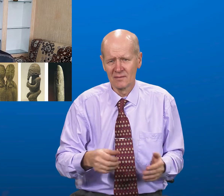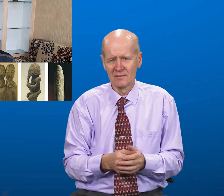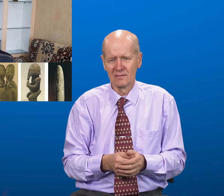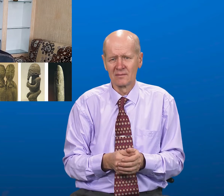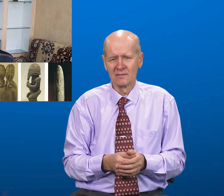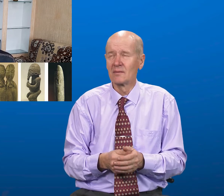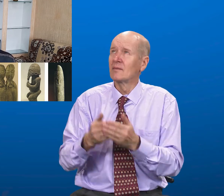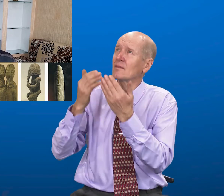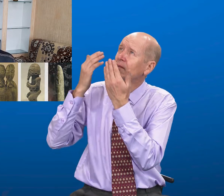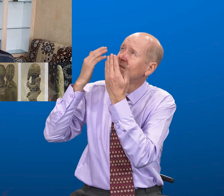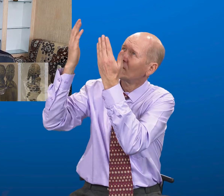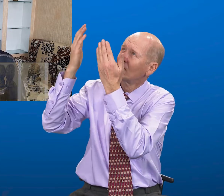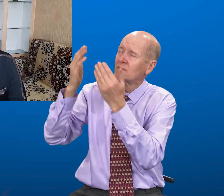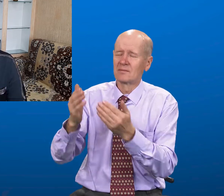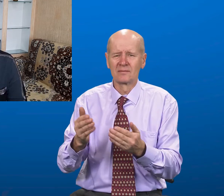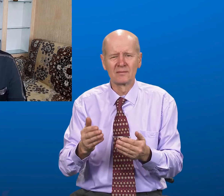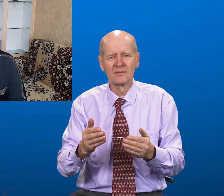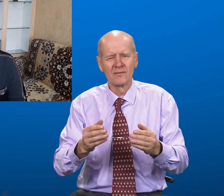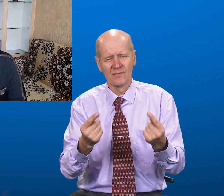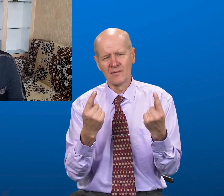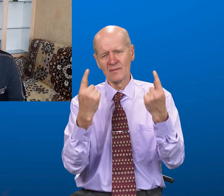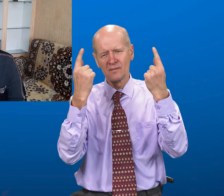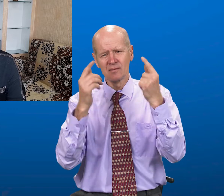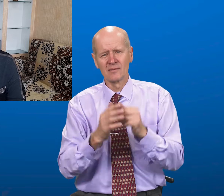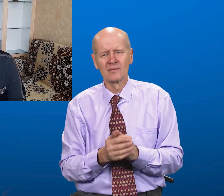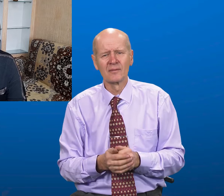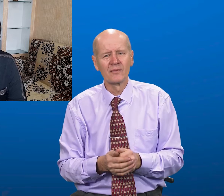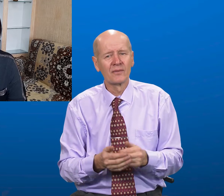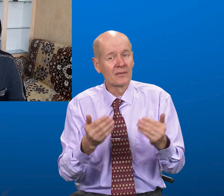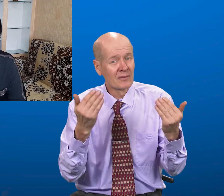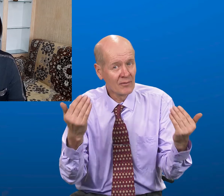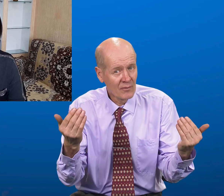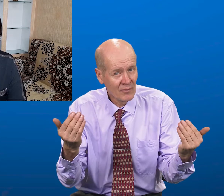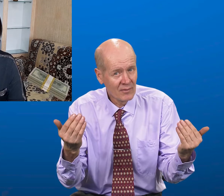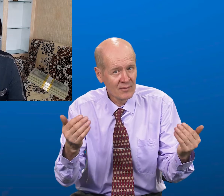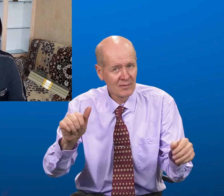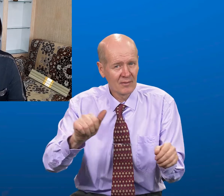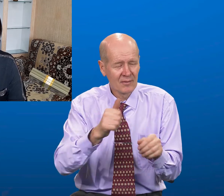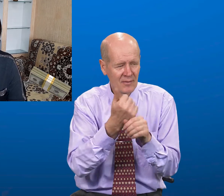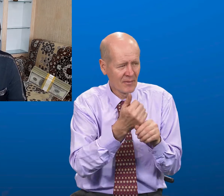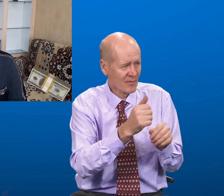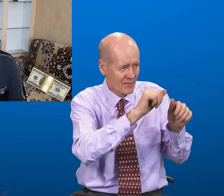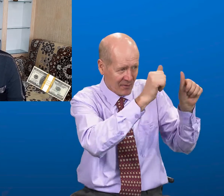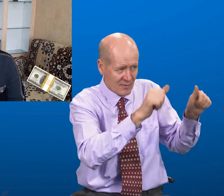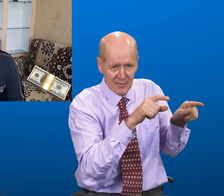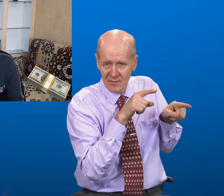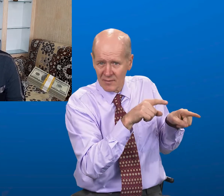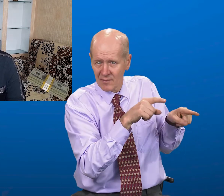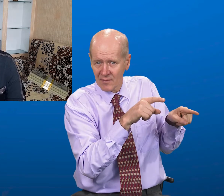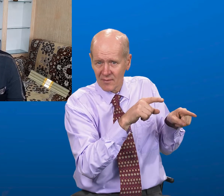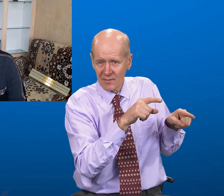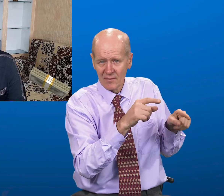идолами, то сегодня идолы видоизменились. Главный идол всех времен и народов – это деньги. Сегодня к